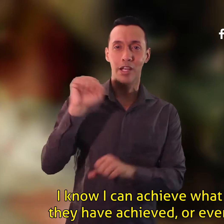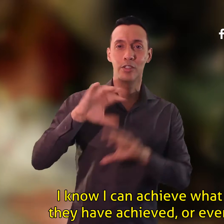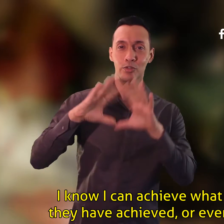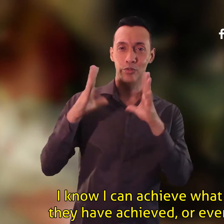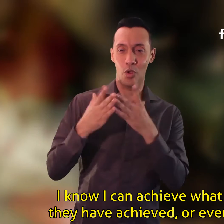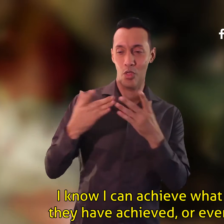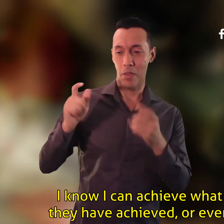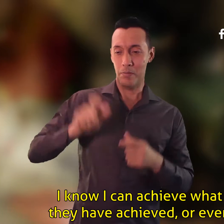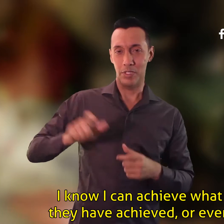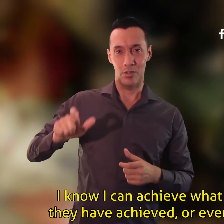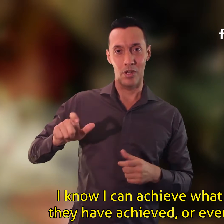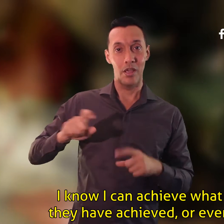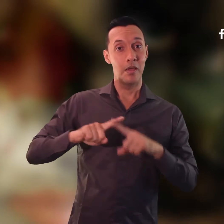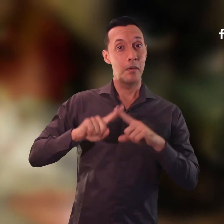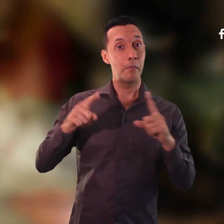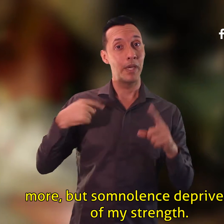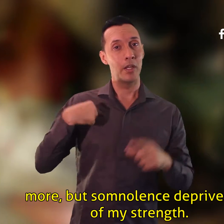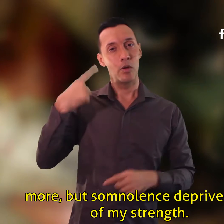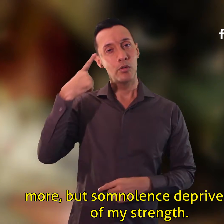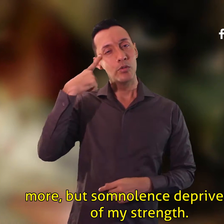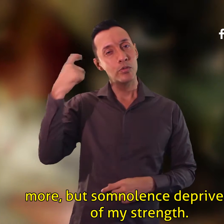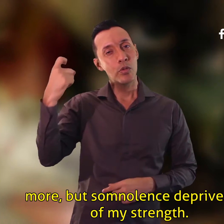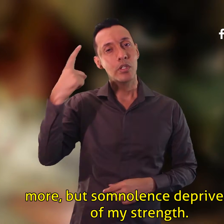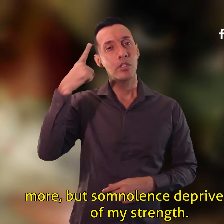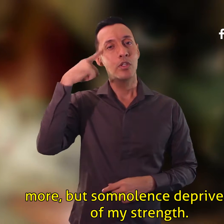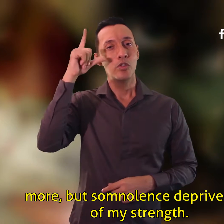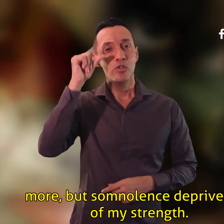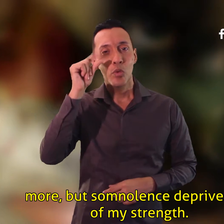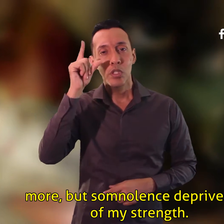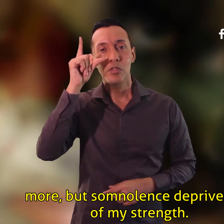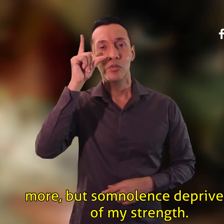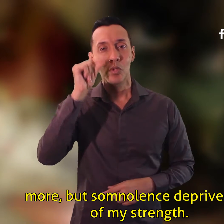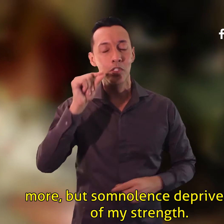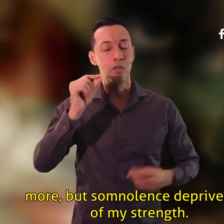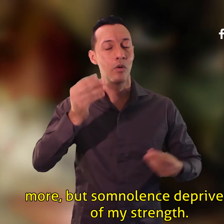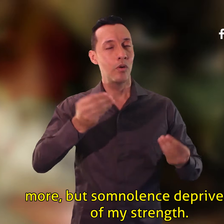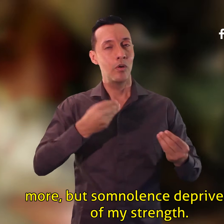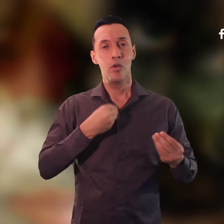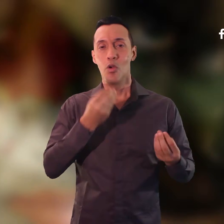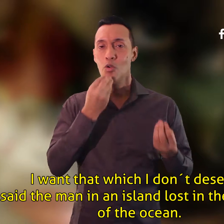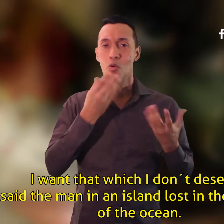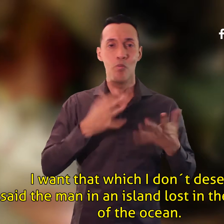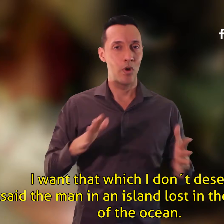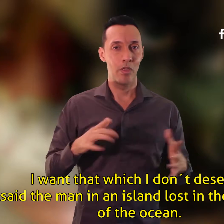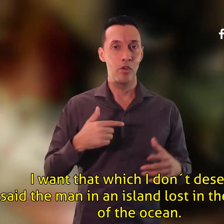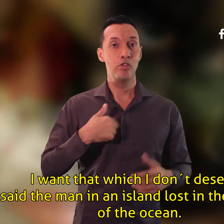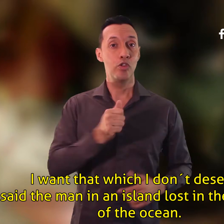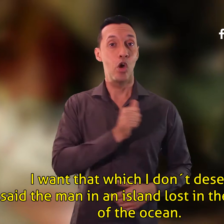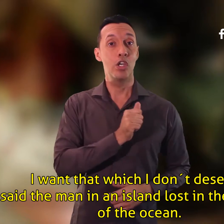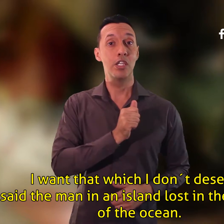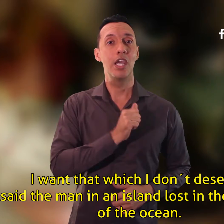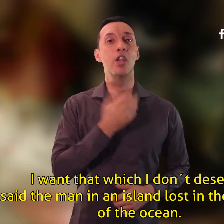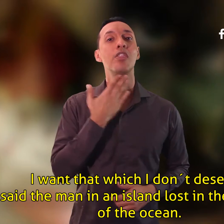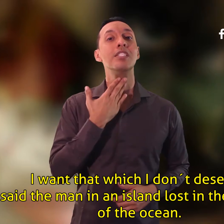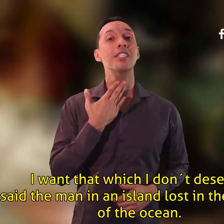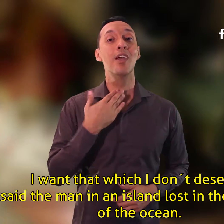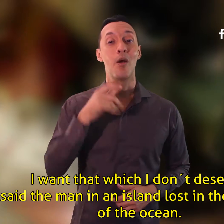lo mismo que ellos o más pero la somnolencia me roba fuerzas quiero lo que no me merezco